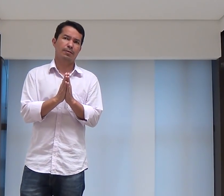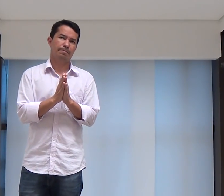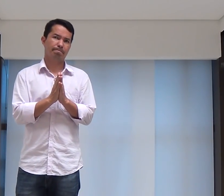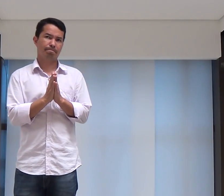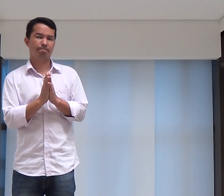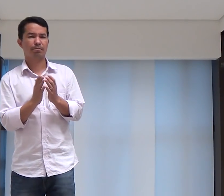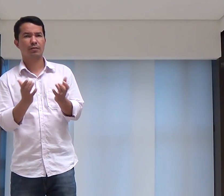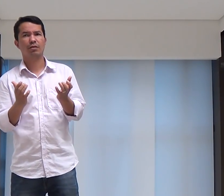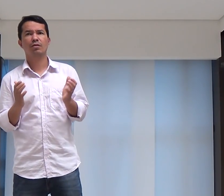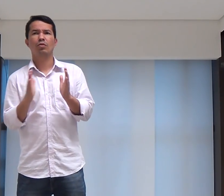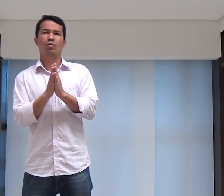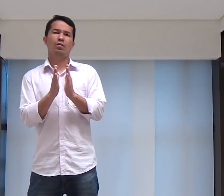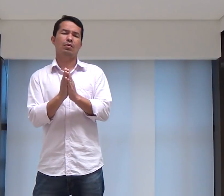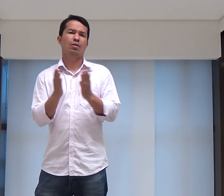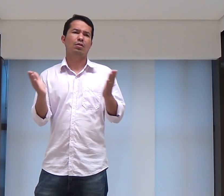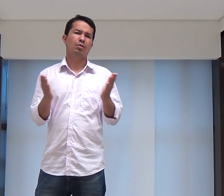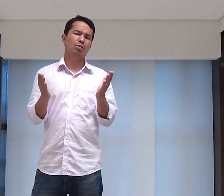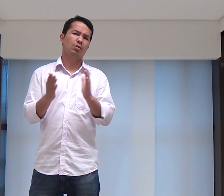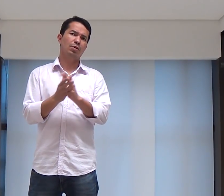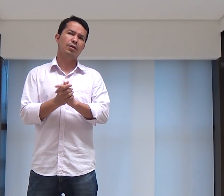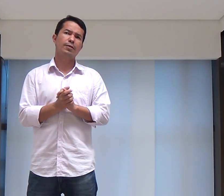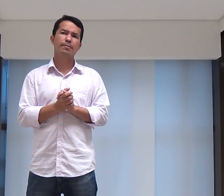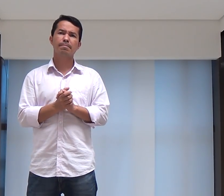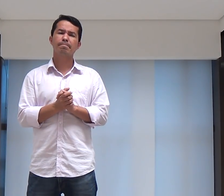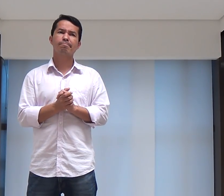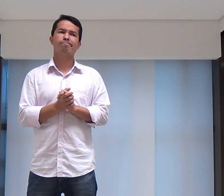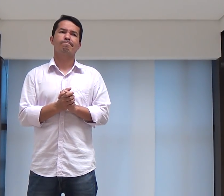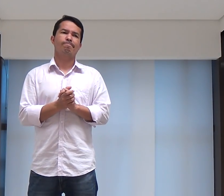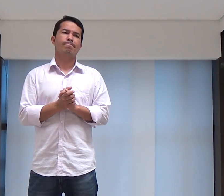Eu quero orar agora. Quero orar?